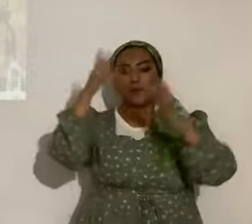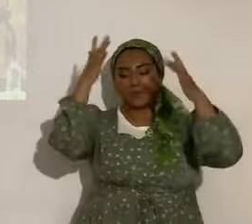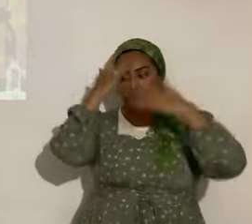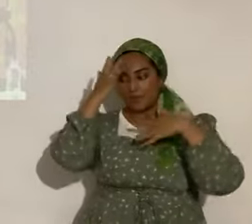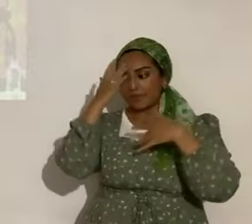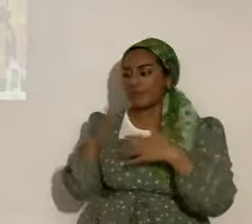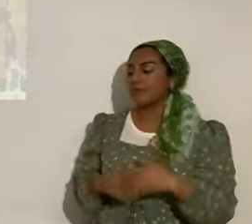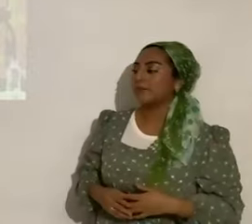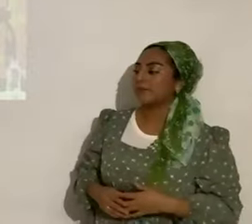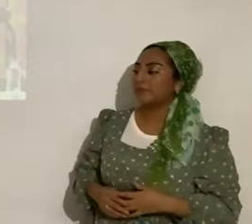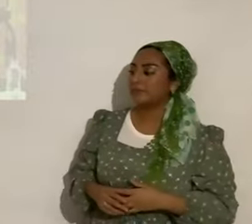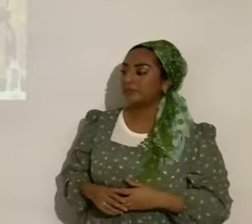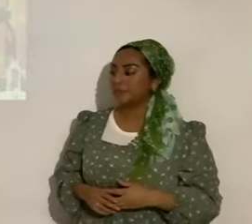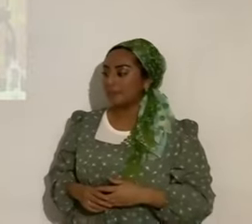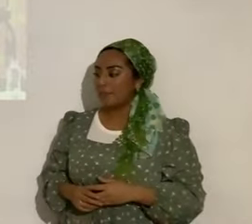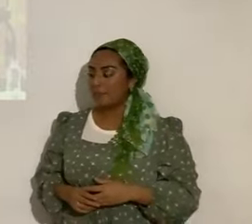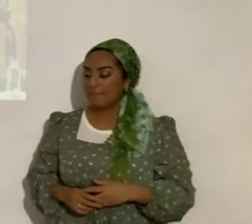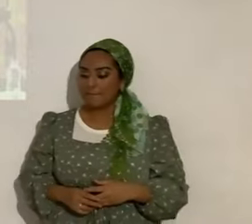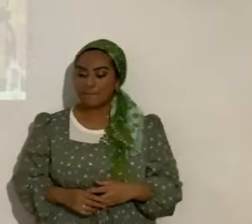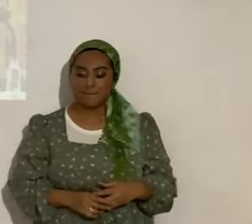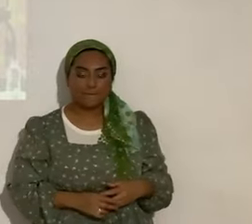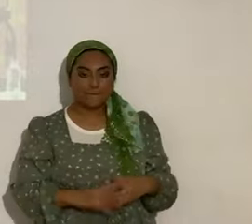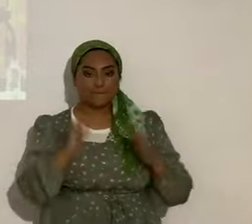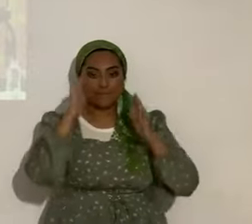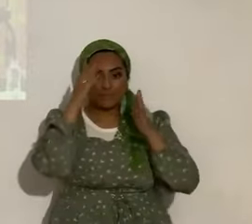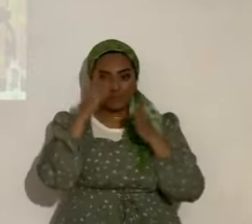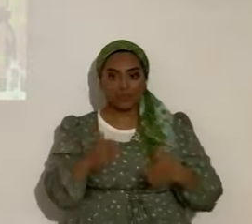a ungir a los enfermos, en el caso de los ancianos, cuando